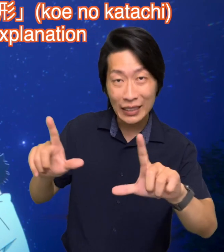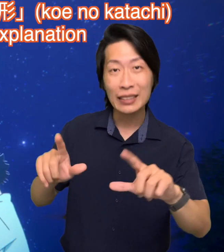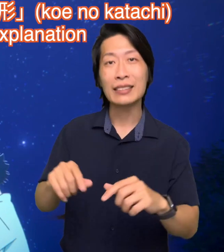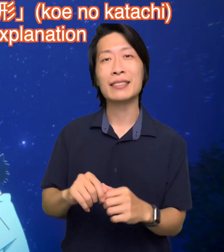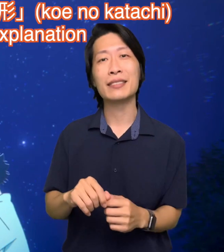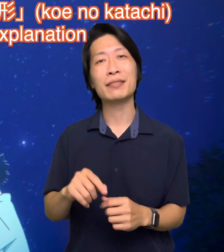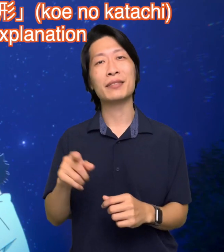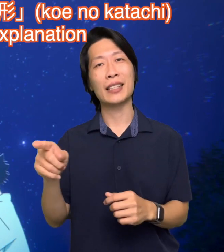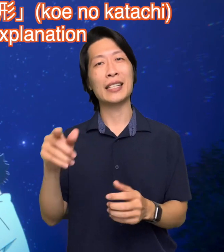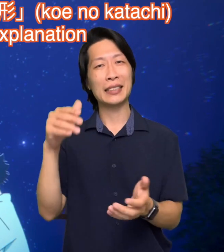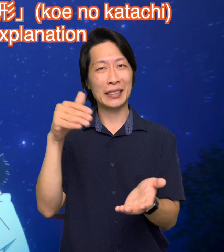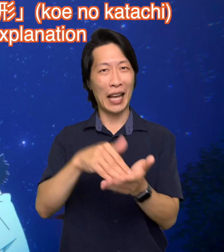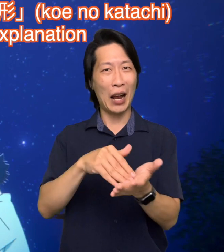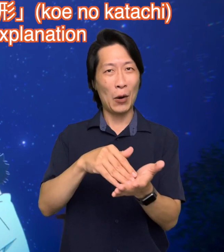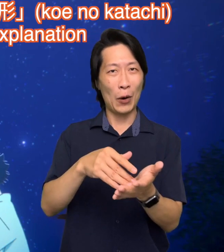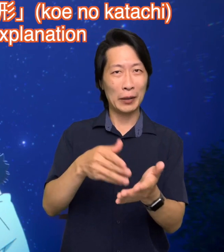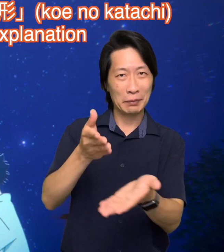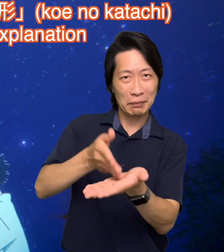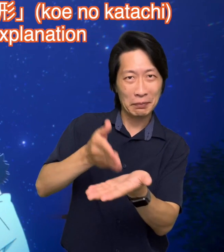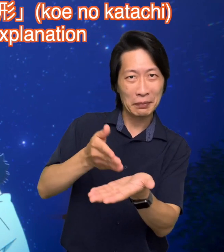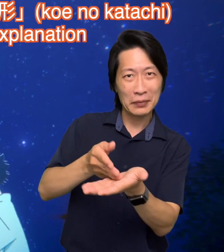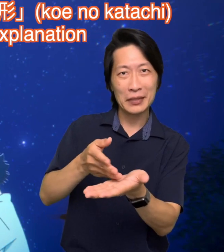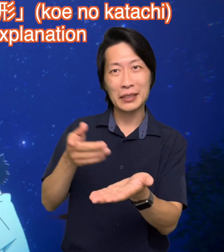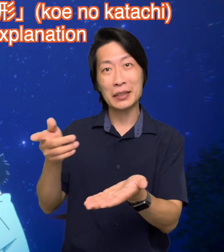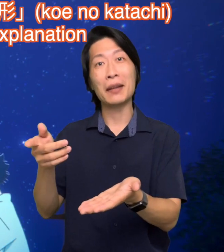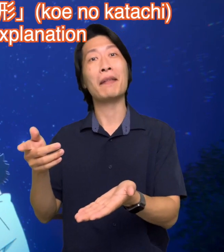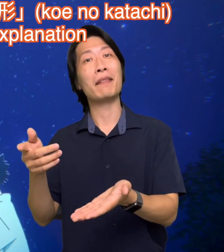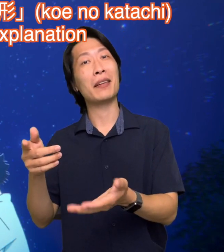声の KATACHI の最後ビデオです。